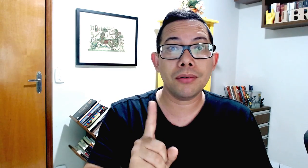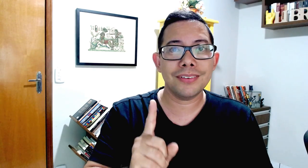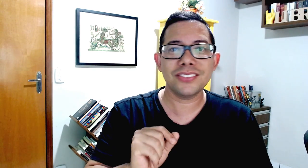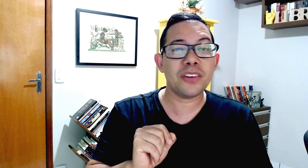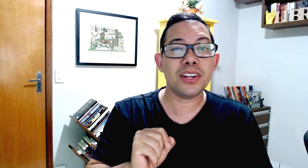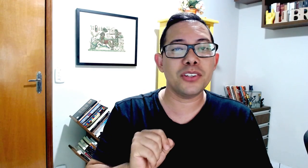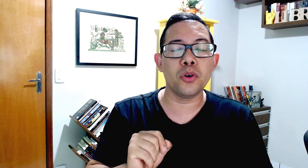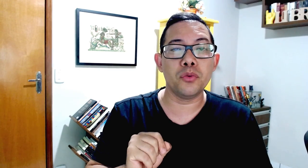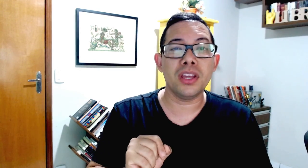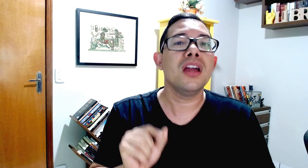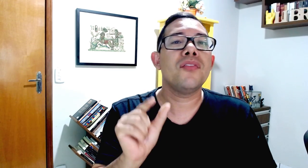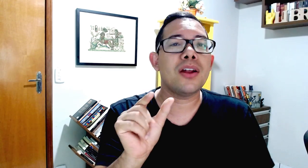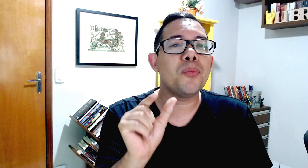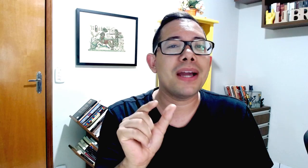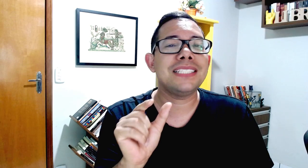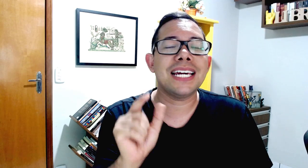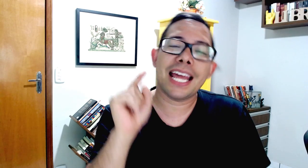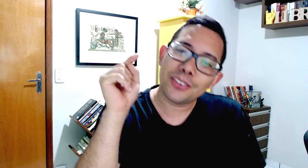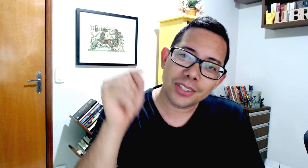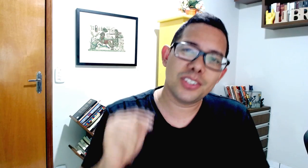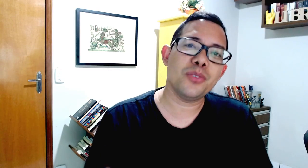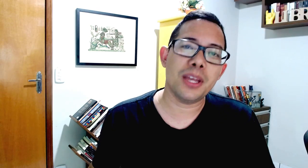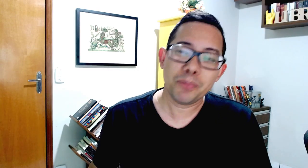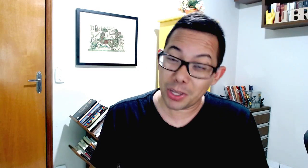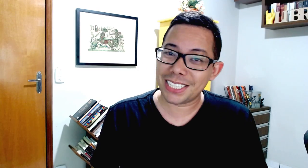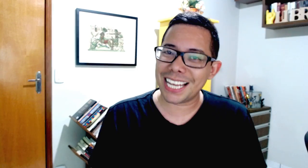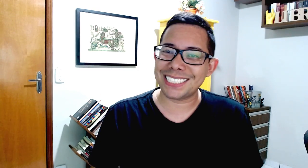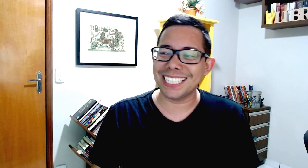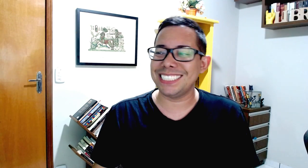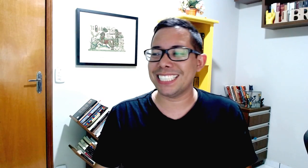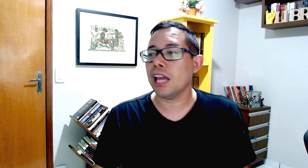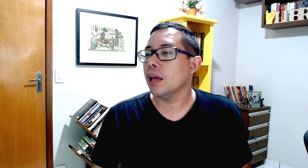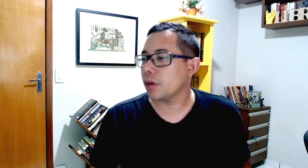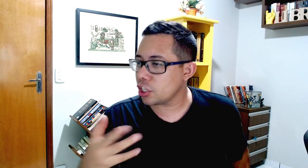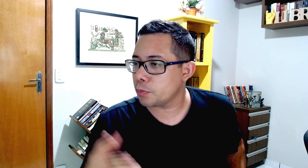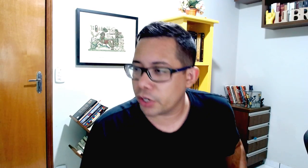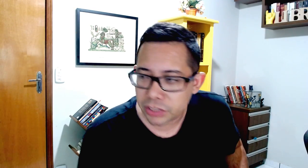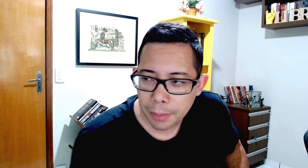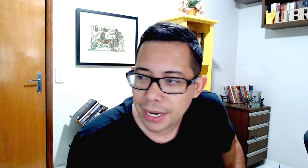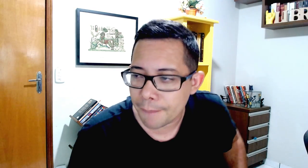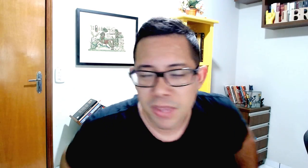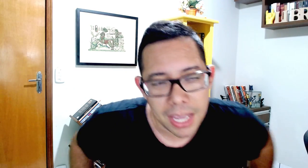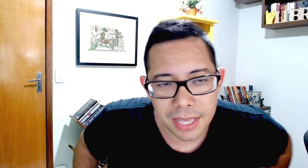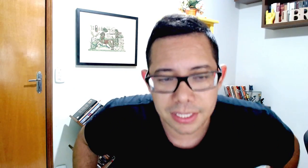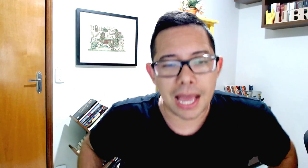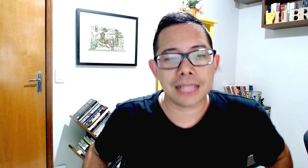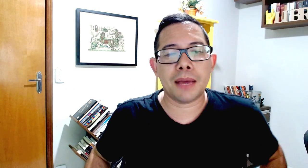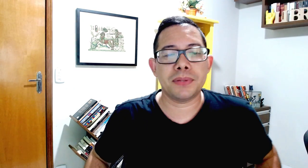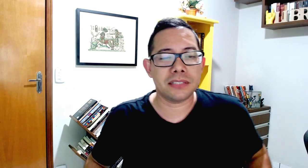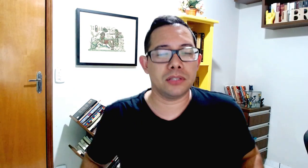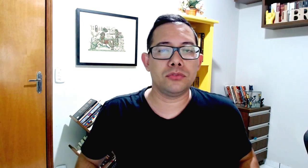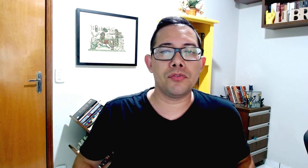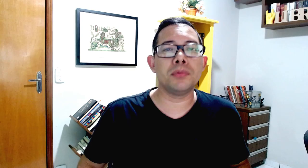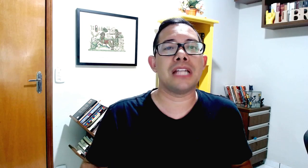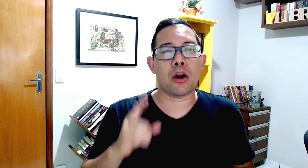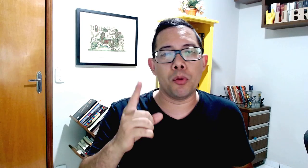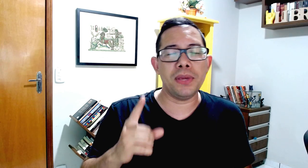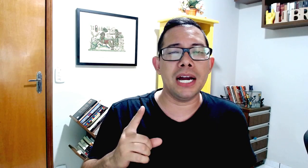não não tá falando de ouvir fala o pai secreto TV tá interessante né que a gente pode trabalhar essa adaptação Então vamos lá